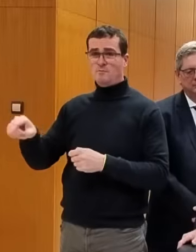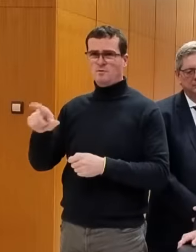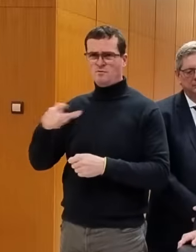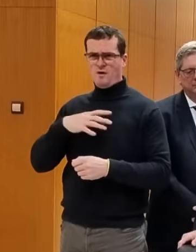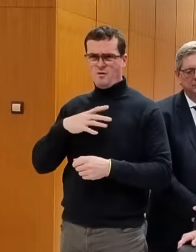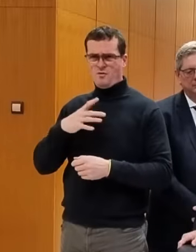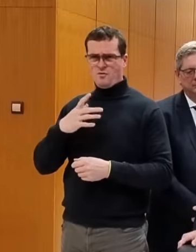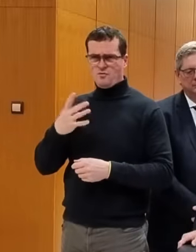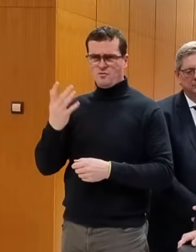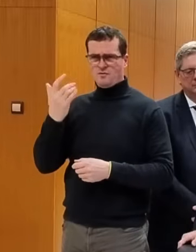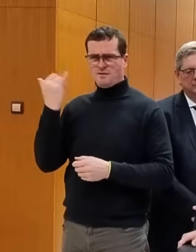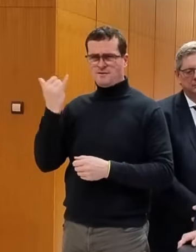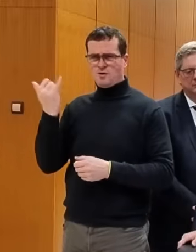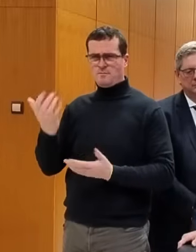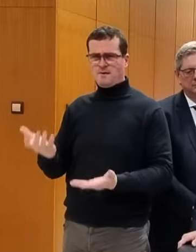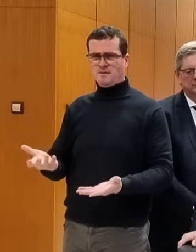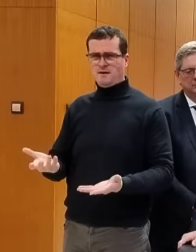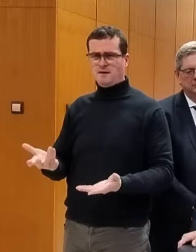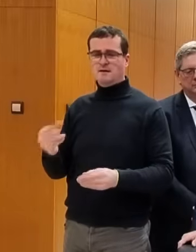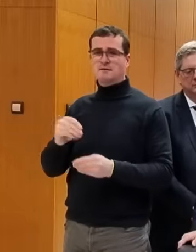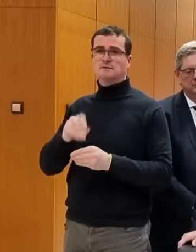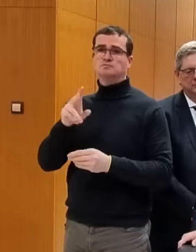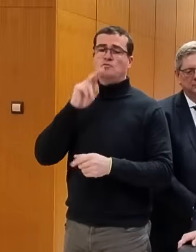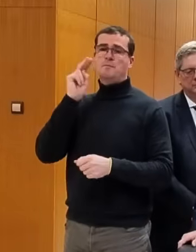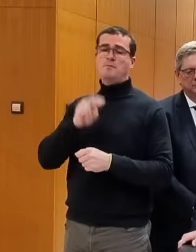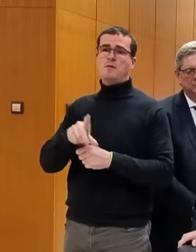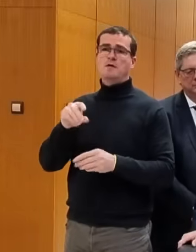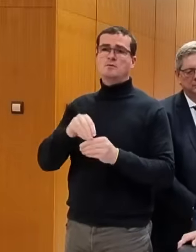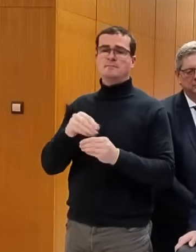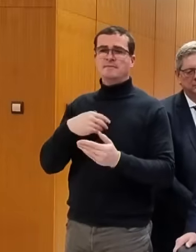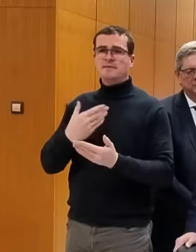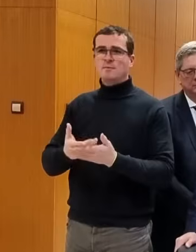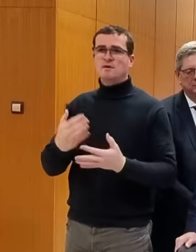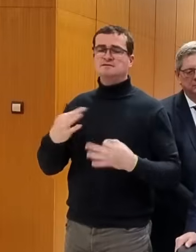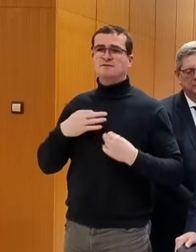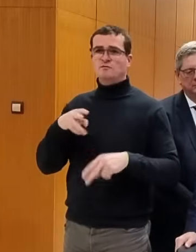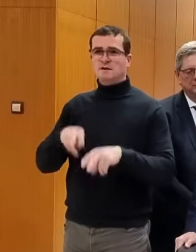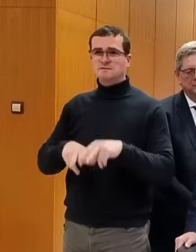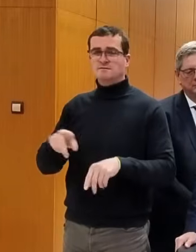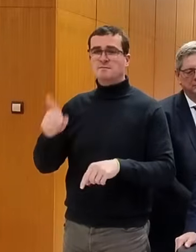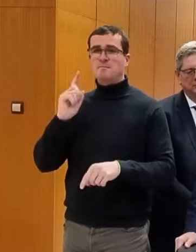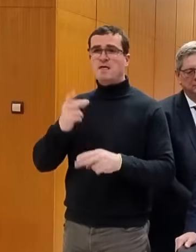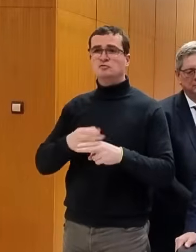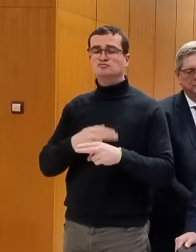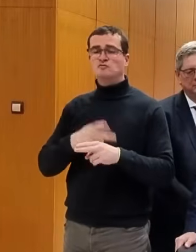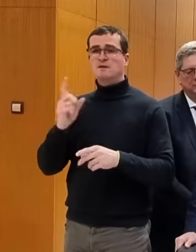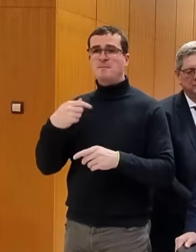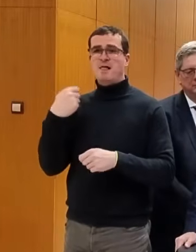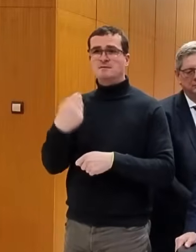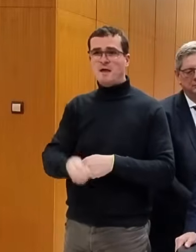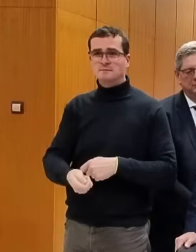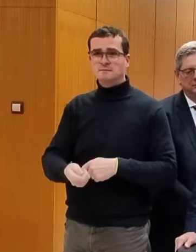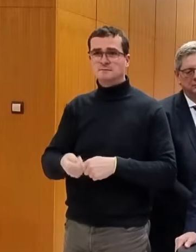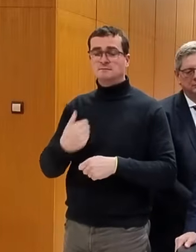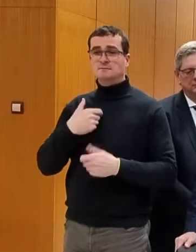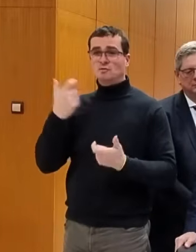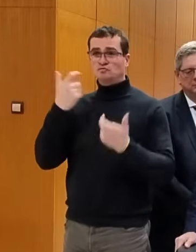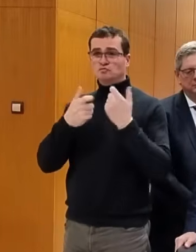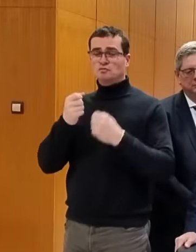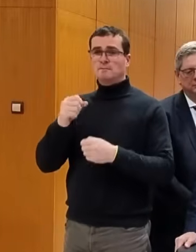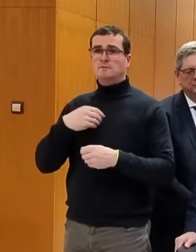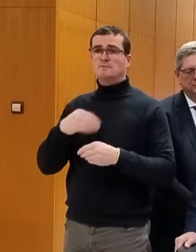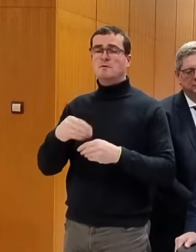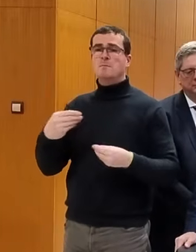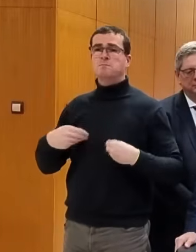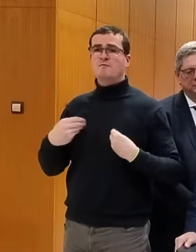sa to zdá normálne? To znamená, že z tohto pohľadu pri neposkytnutí zdravotnej starostlivosti, ktorú mal štát poskytnúť, čudujem sa, že sa tu vôbec